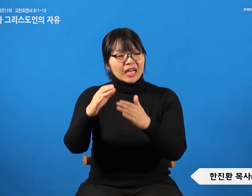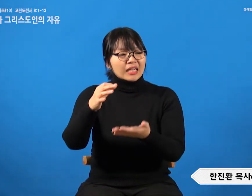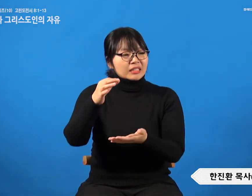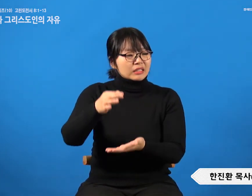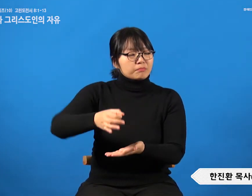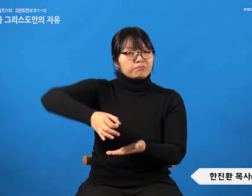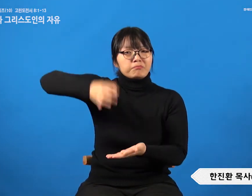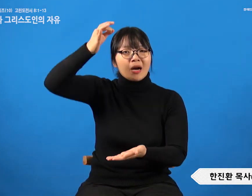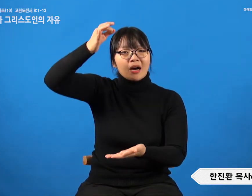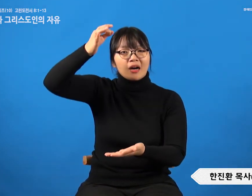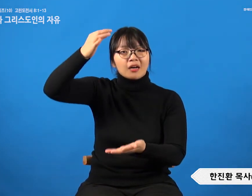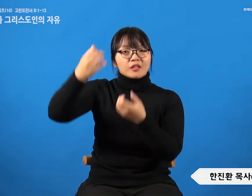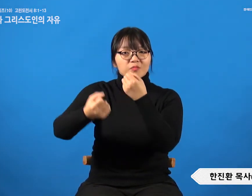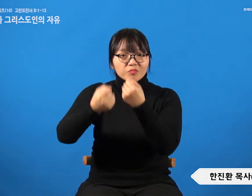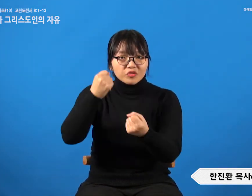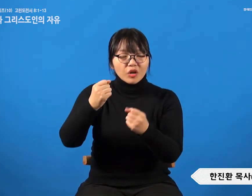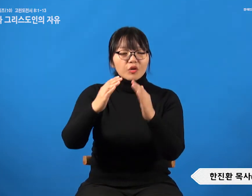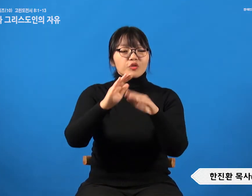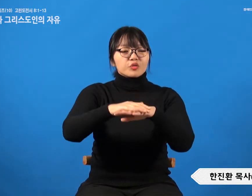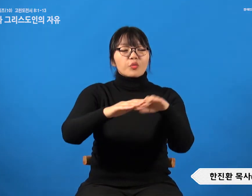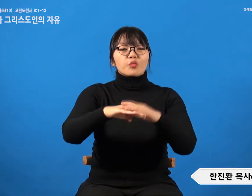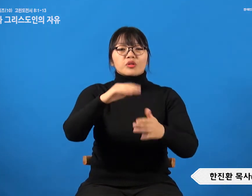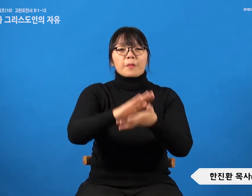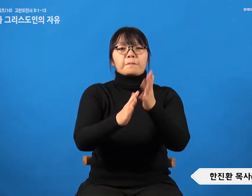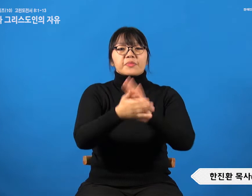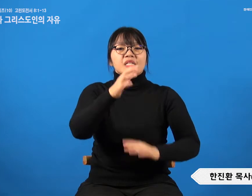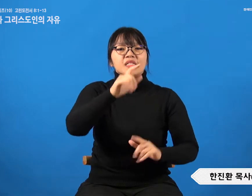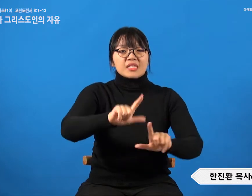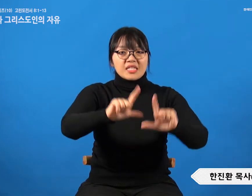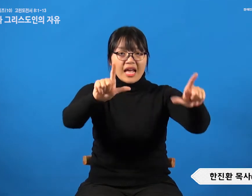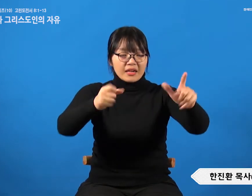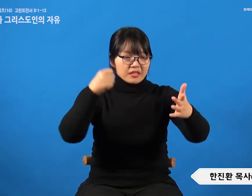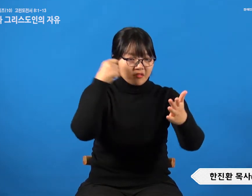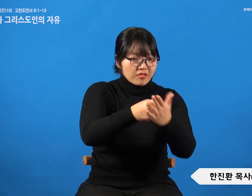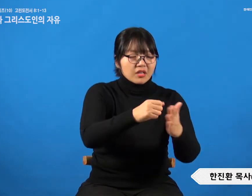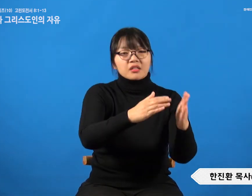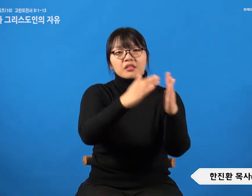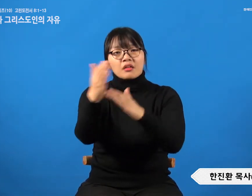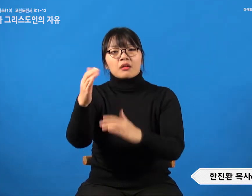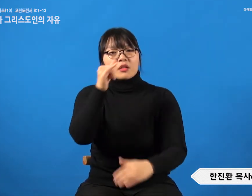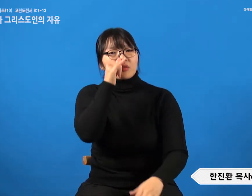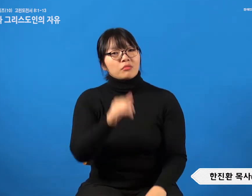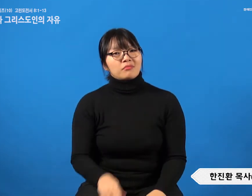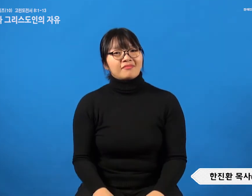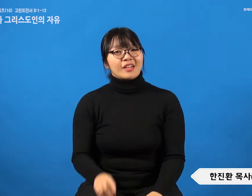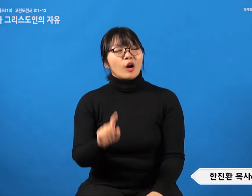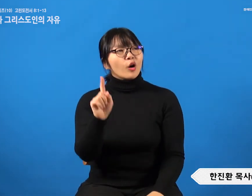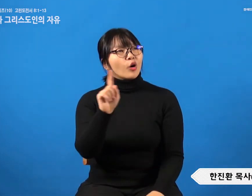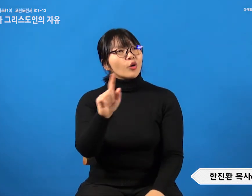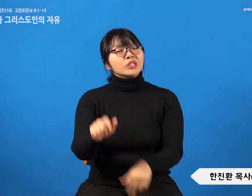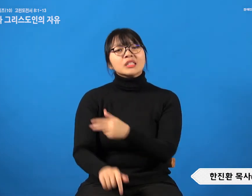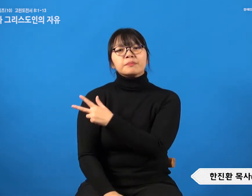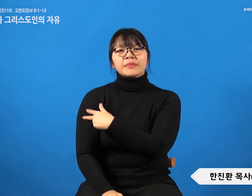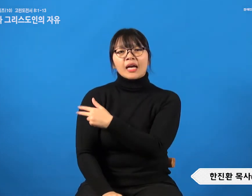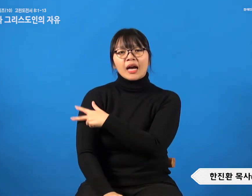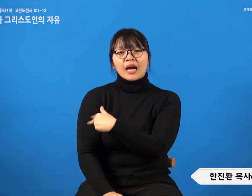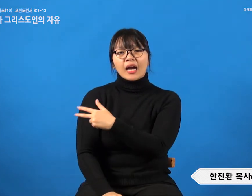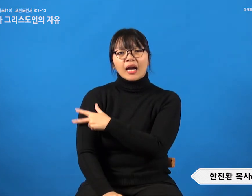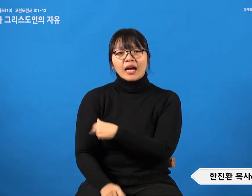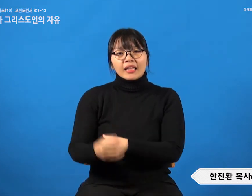비싼데도, 그런데도 꼭 그 손 없는 날, 그날 합니다. 어떤 집사는 딸이